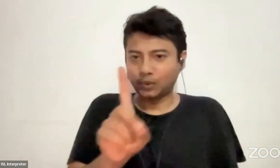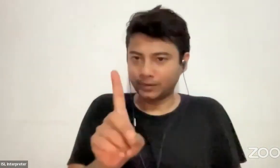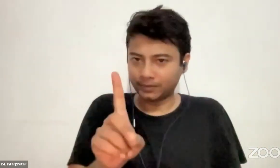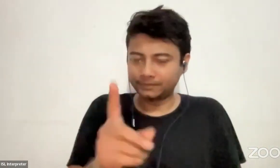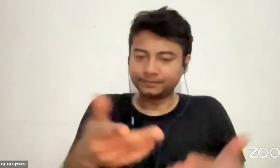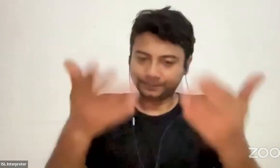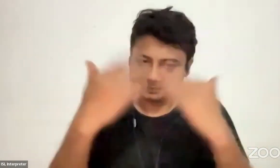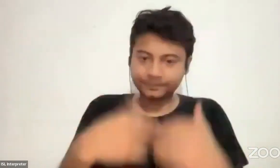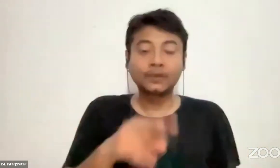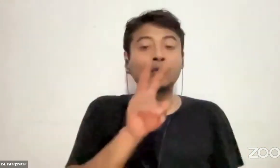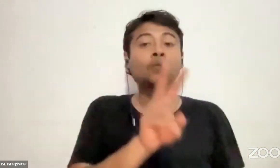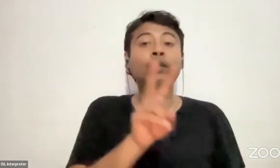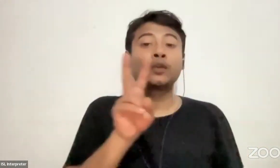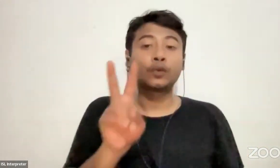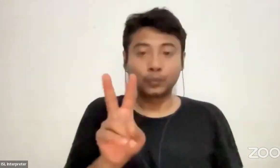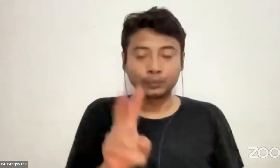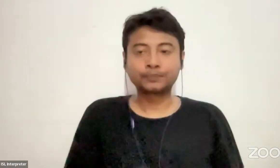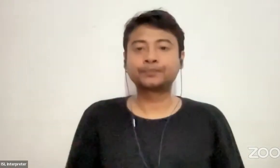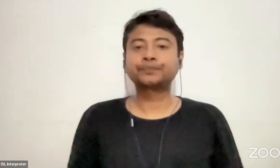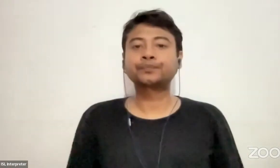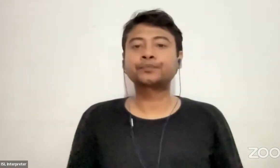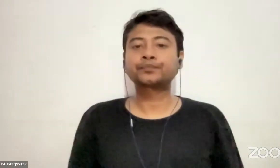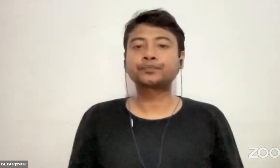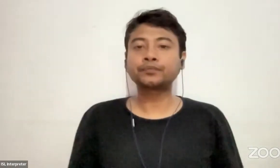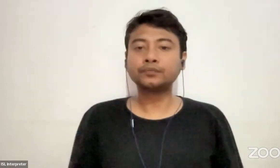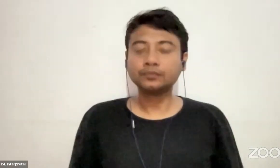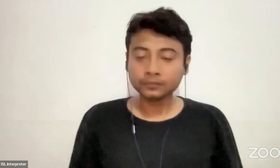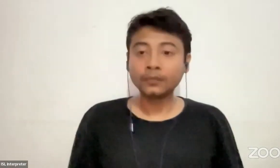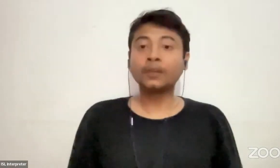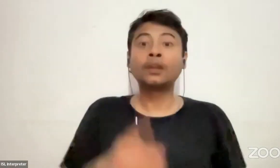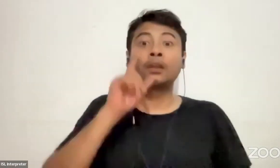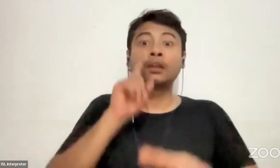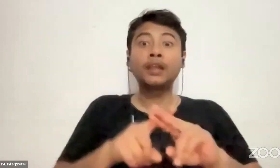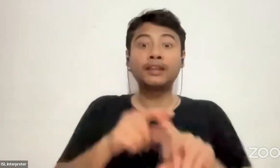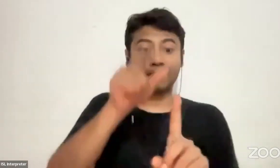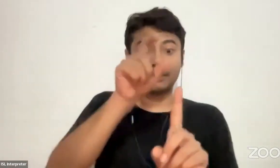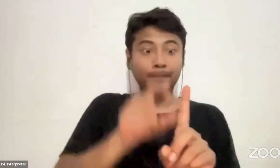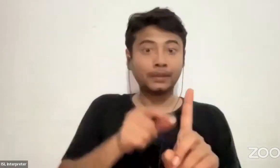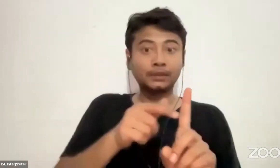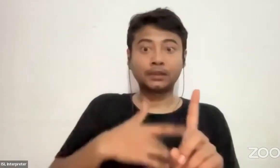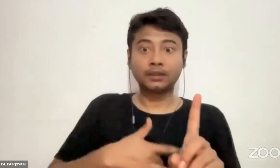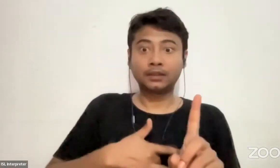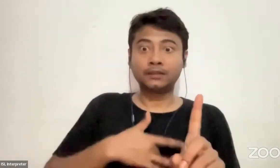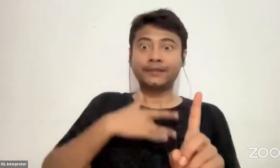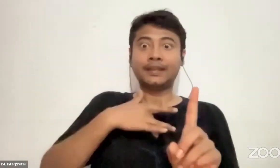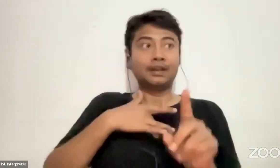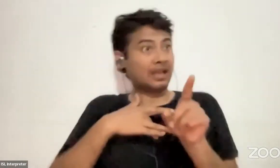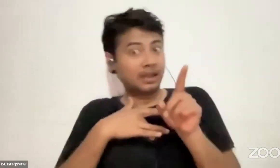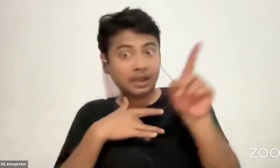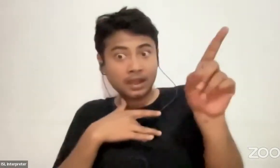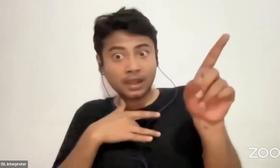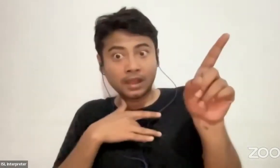ऐसी श्रद्धा से समन्वित होकर, मतलब ऐसी श्रद्धा वो अपने हृदय में लेकर उस विशेष देवता की पूजा करता है